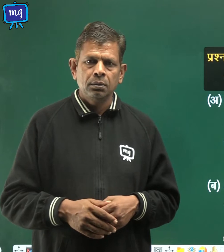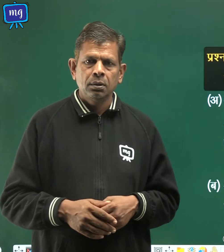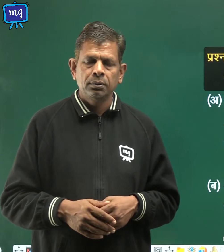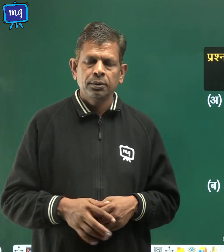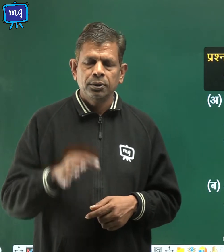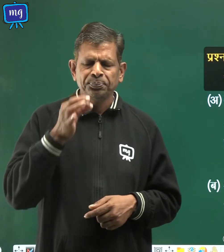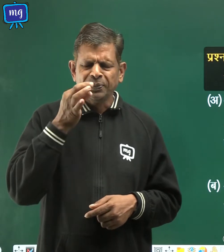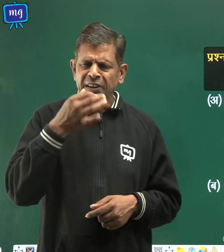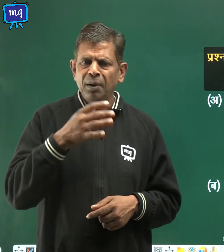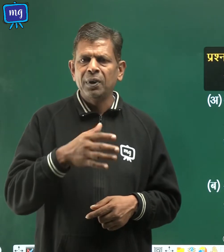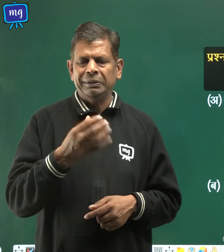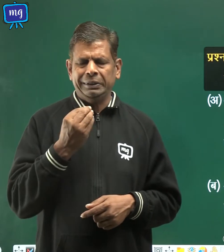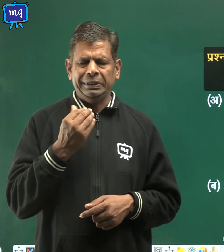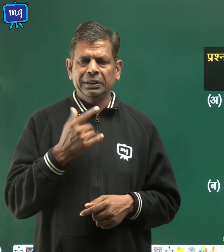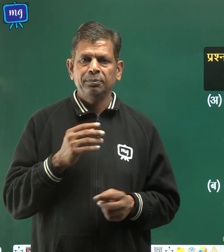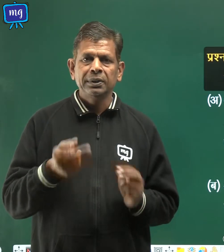अम्ल व क्षारक में